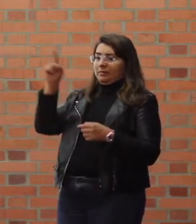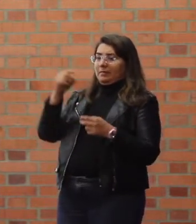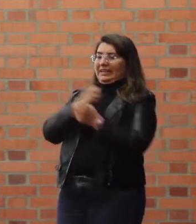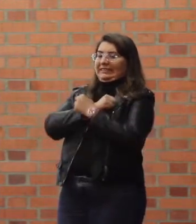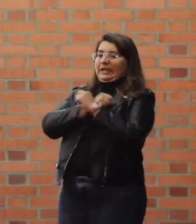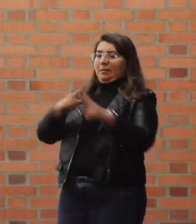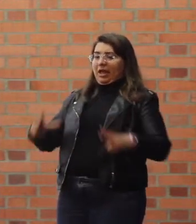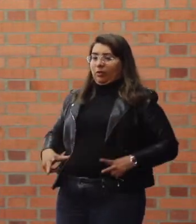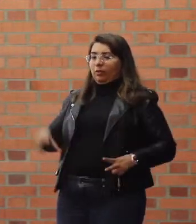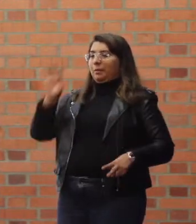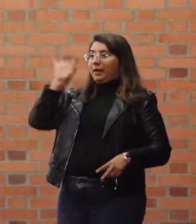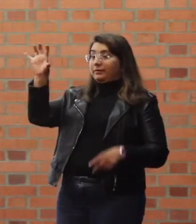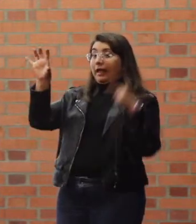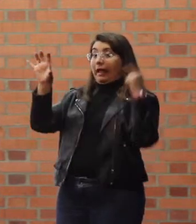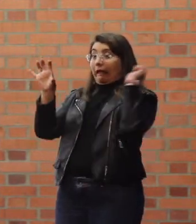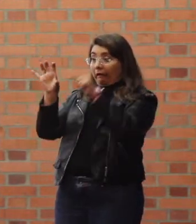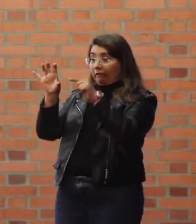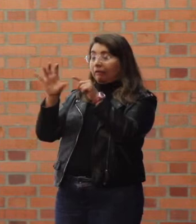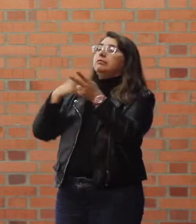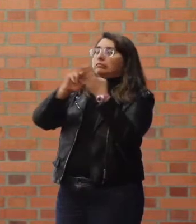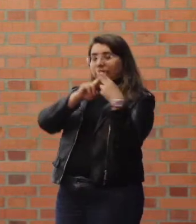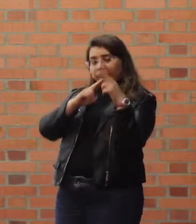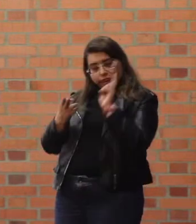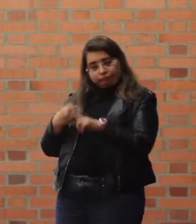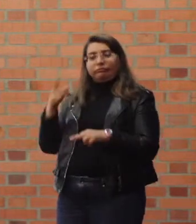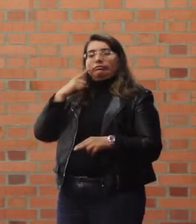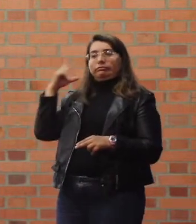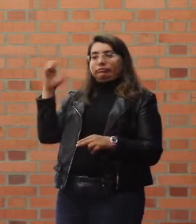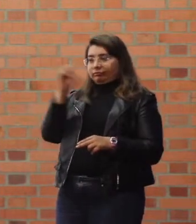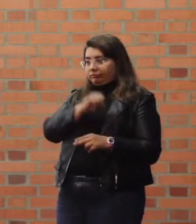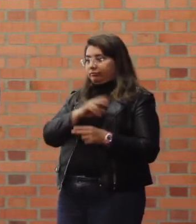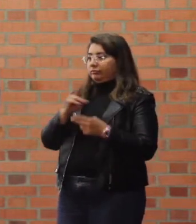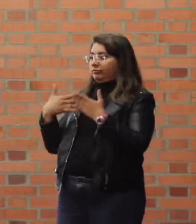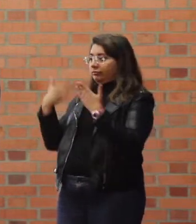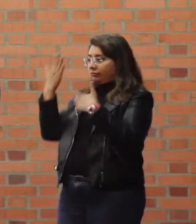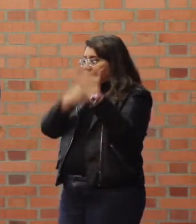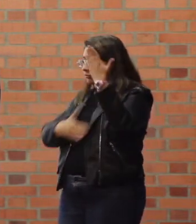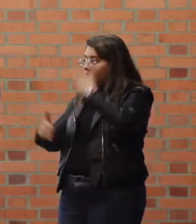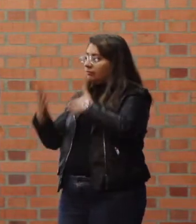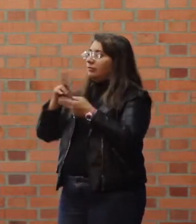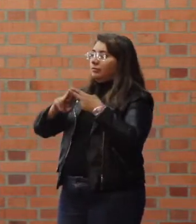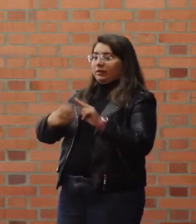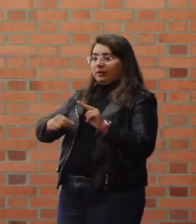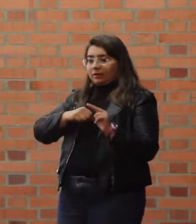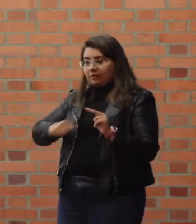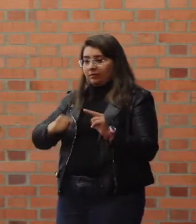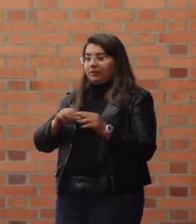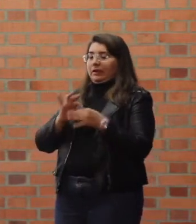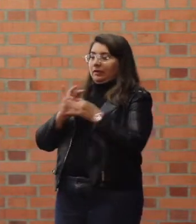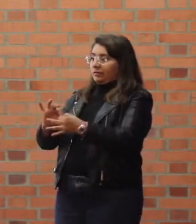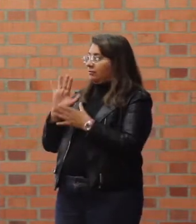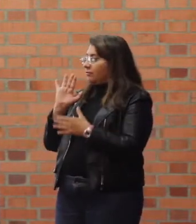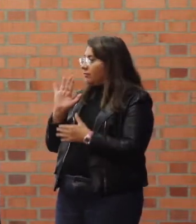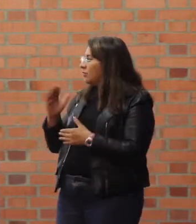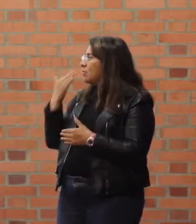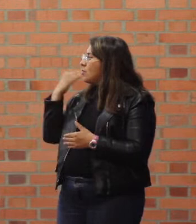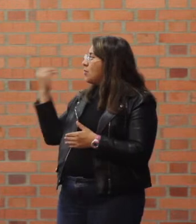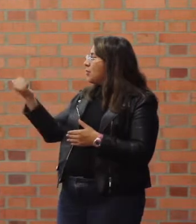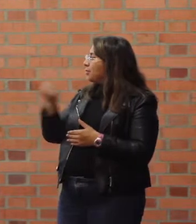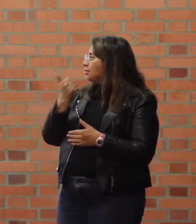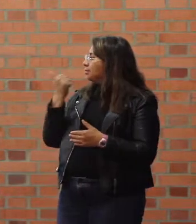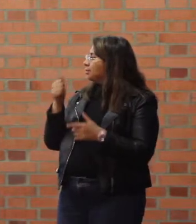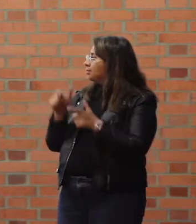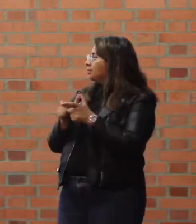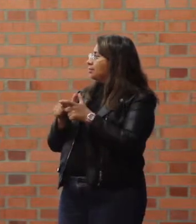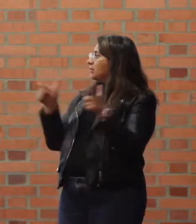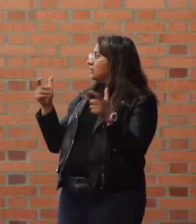como Rodrigo bien señaló es Quizá el país que vive la situación más dramática en toda nuestra Región donde hay mujeres con